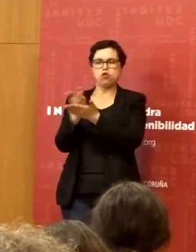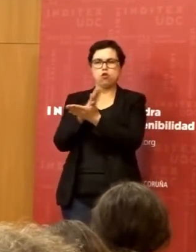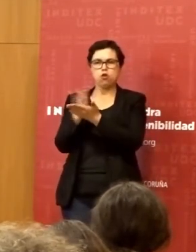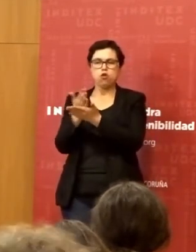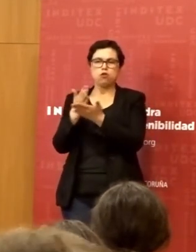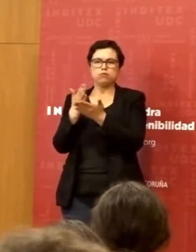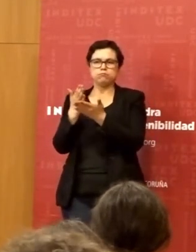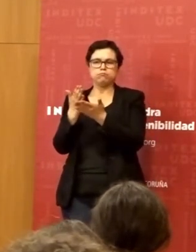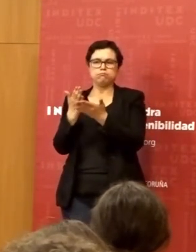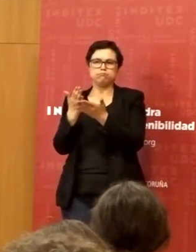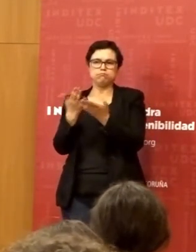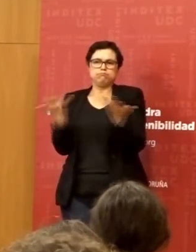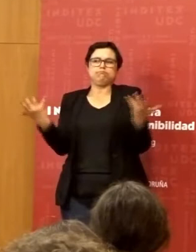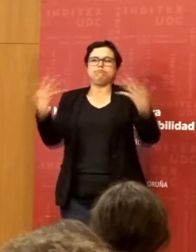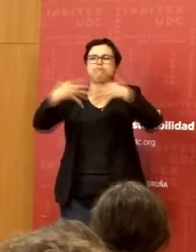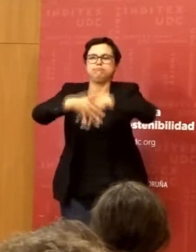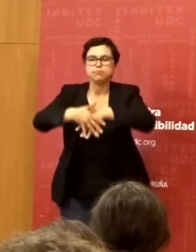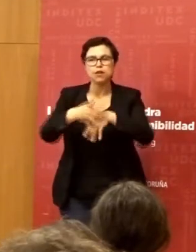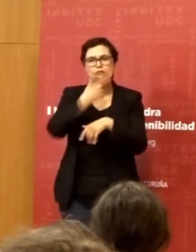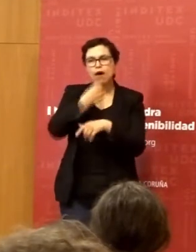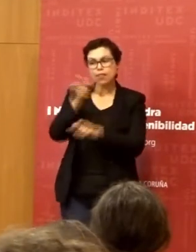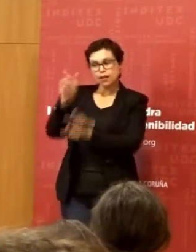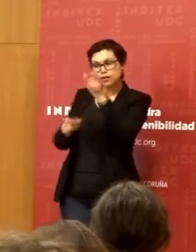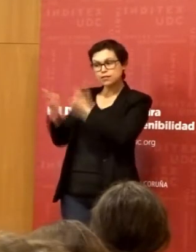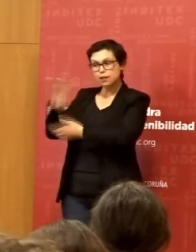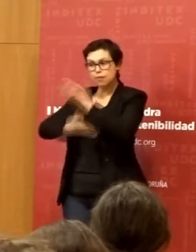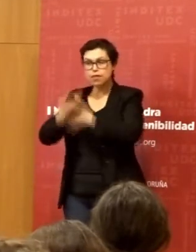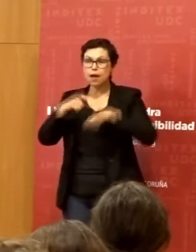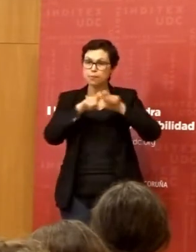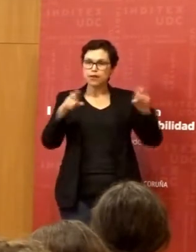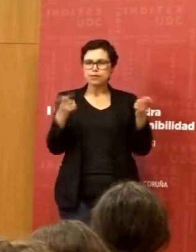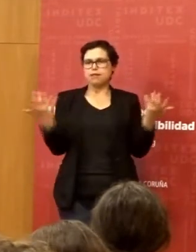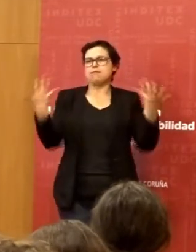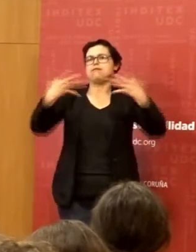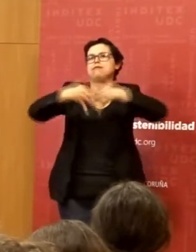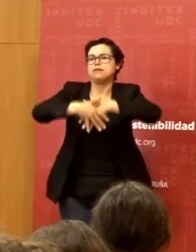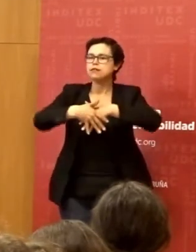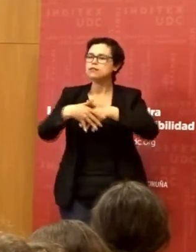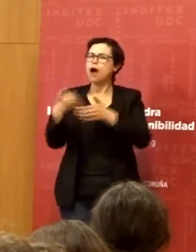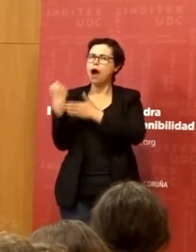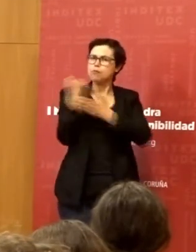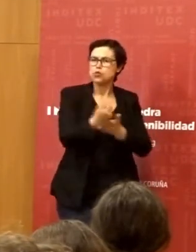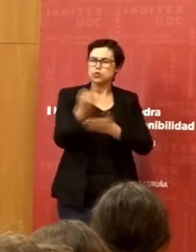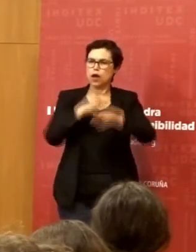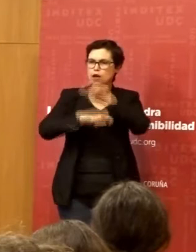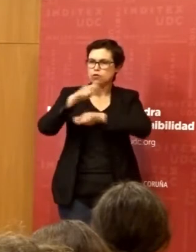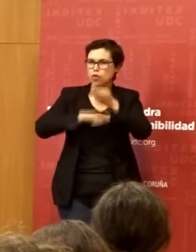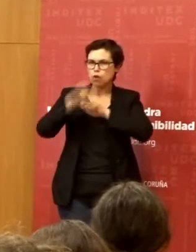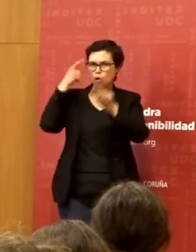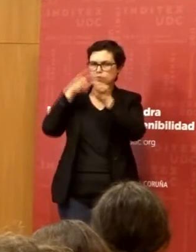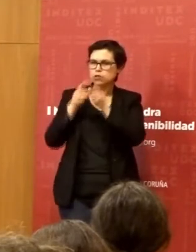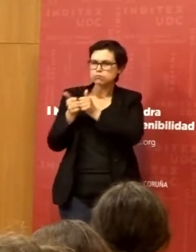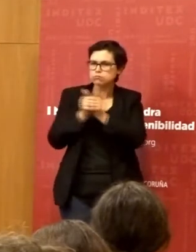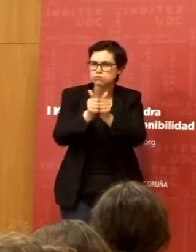su disposición perfiles idóneos de personas con discapacidad y ayudarles a superar las dificultades, a superar